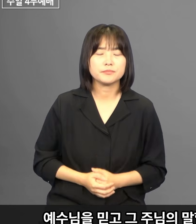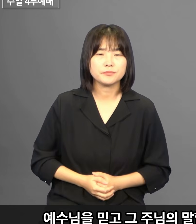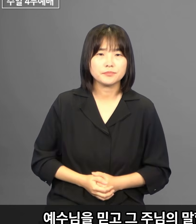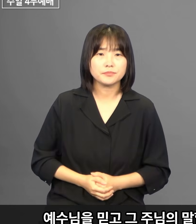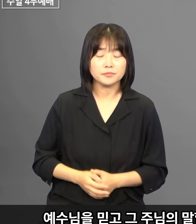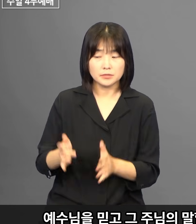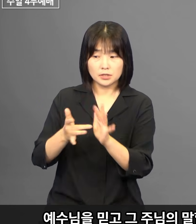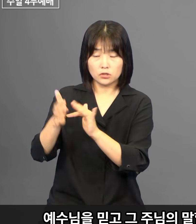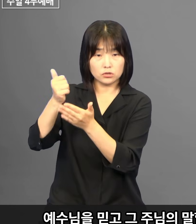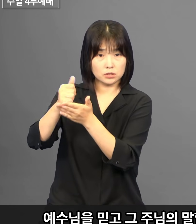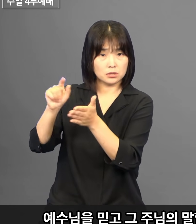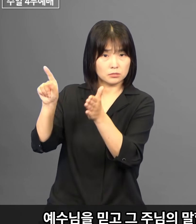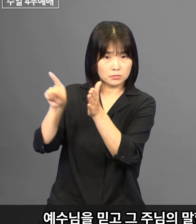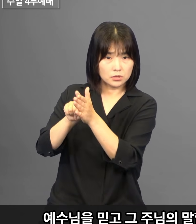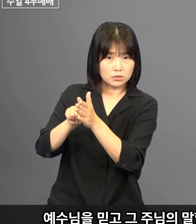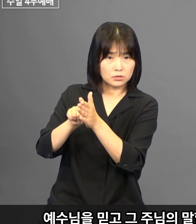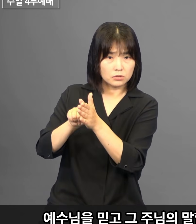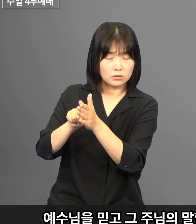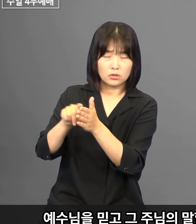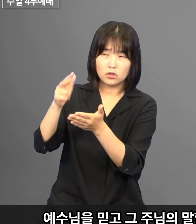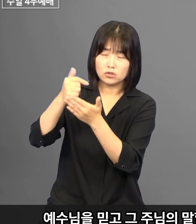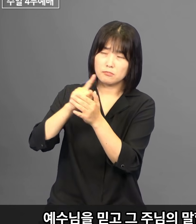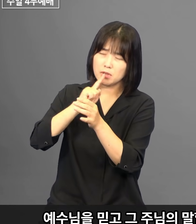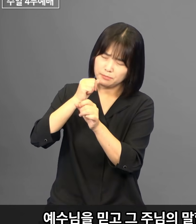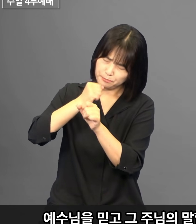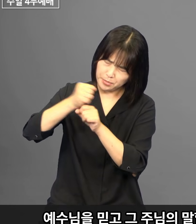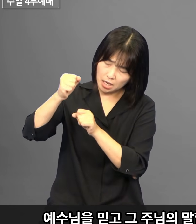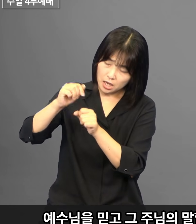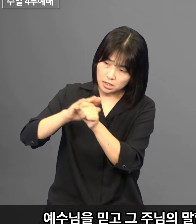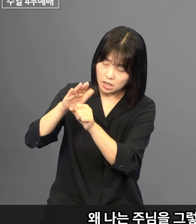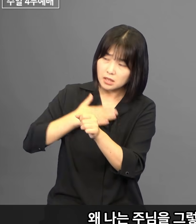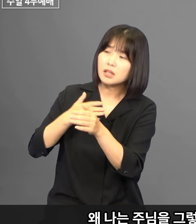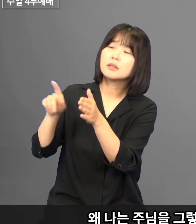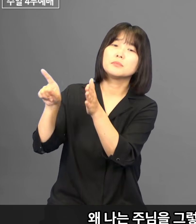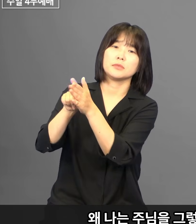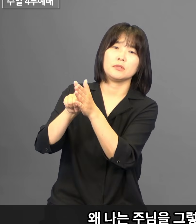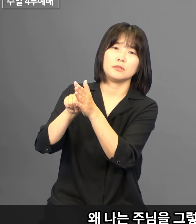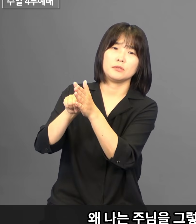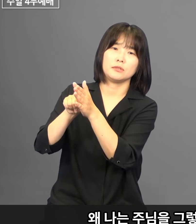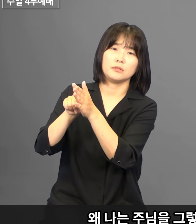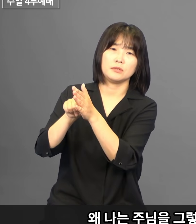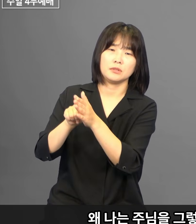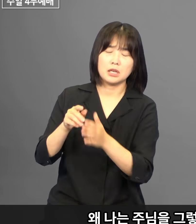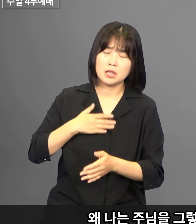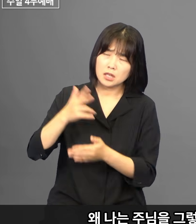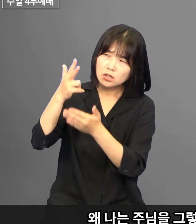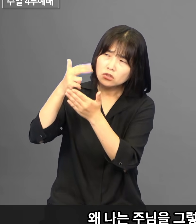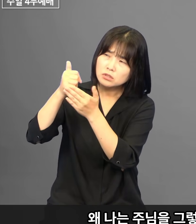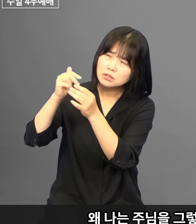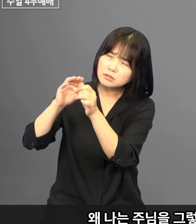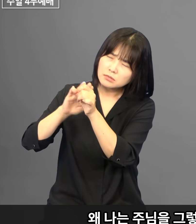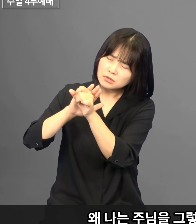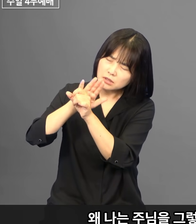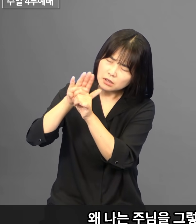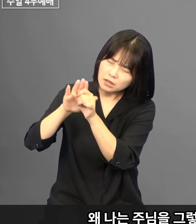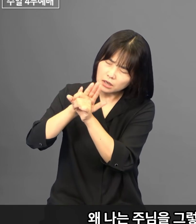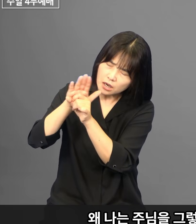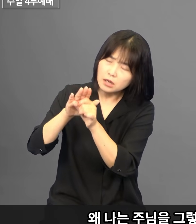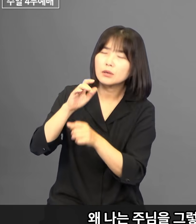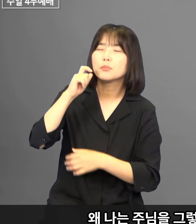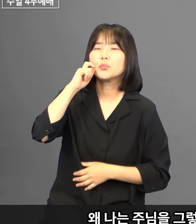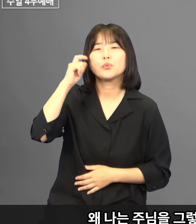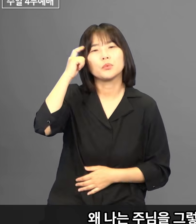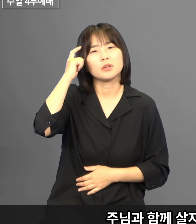예수님을 믿고 그 주님의 말할 수 없는 사랑을 내가 믿는다면서도 왜 나는 주님을 그렇게 사랑하지 못하는